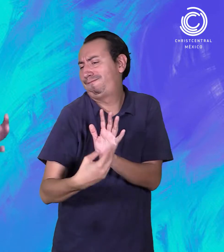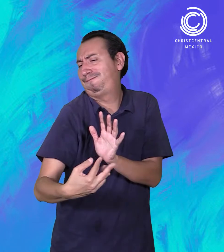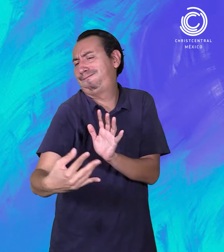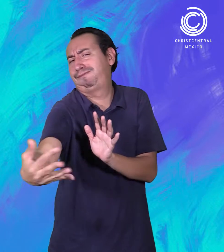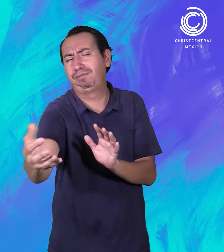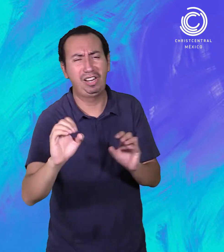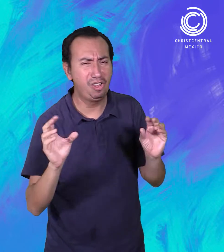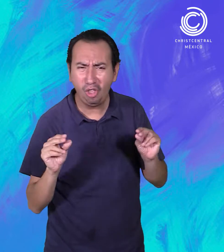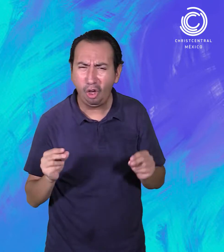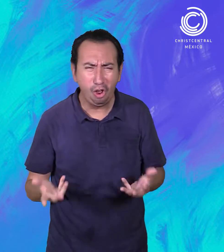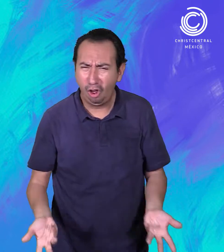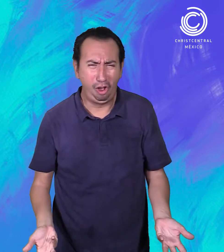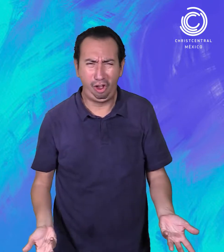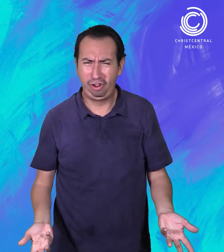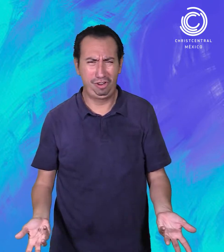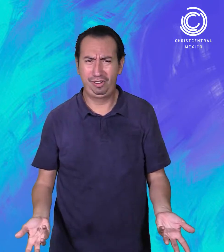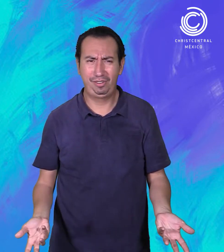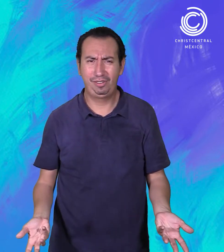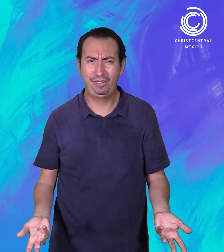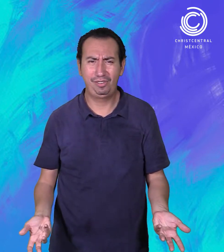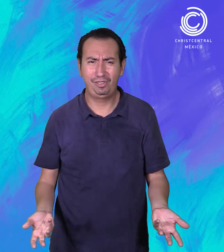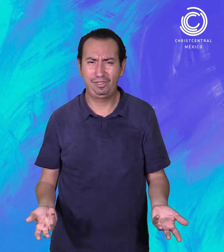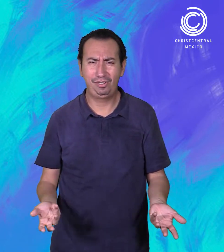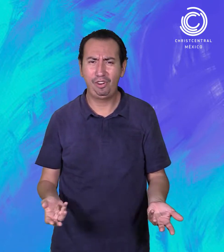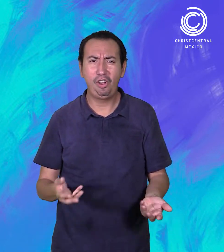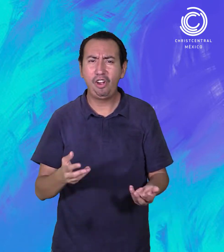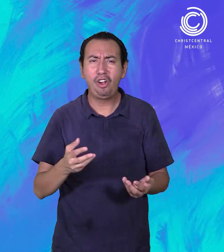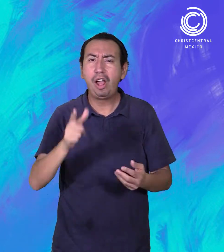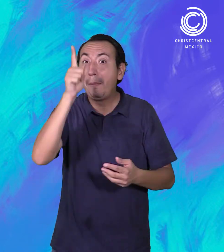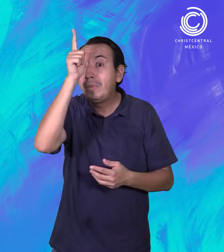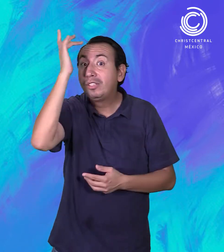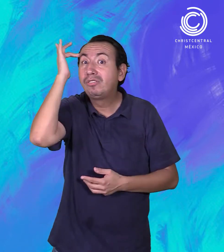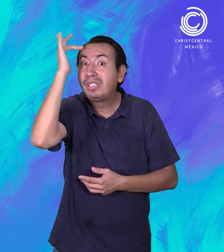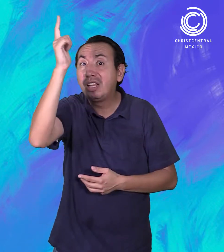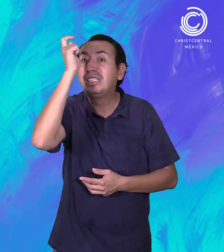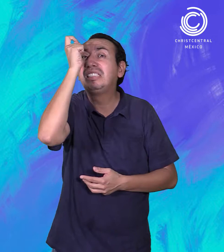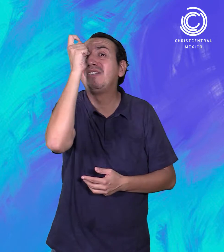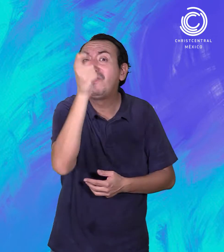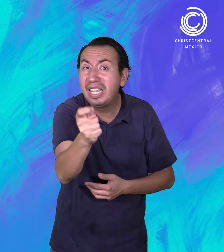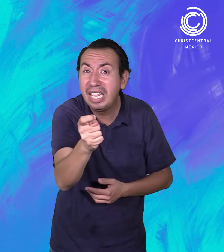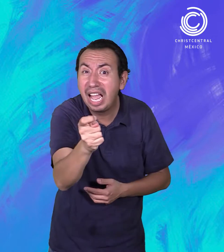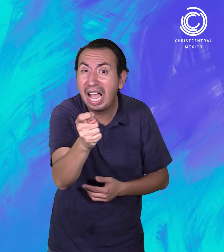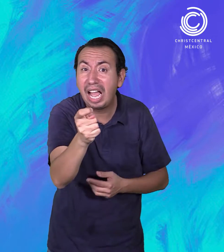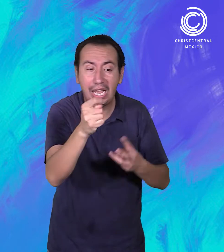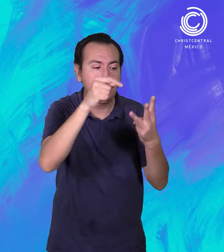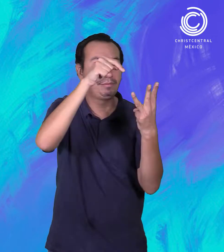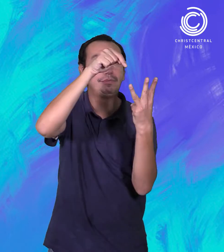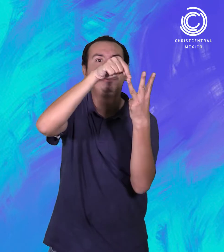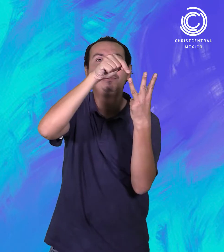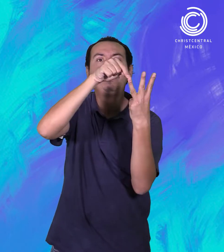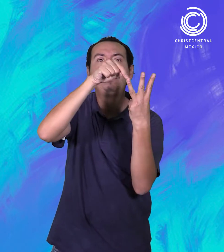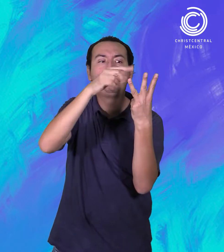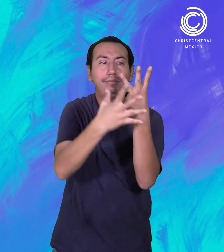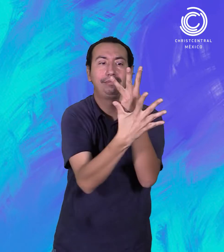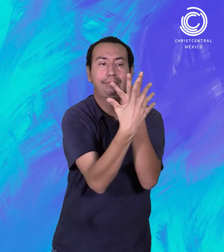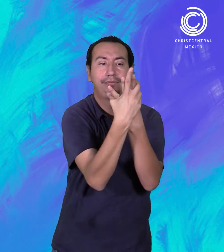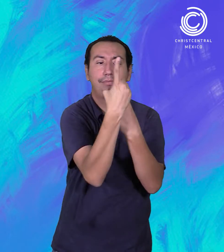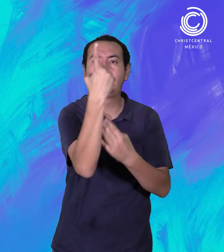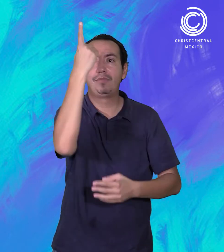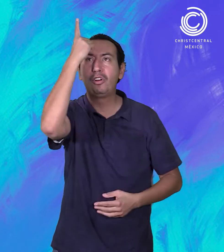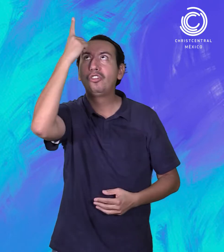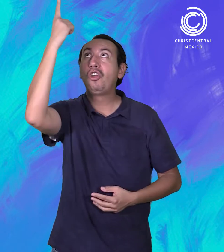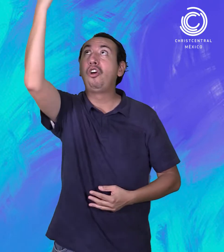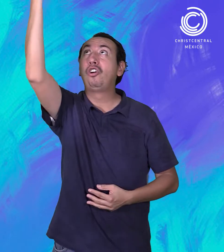personas diferentes. No está hablando de eso Jesús. Está hablando de esta tercera persona de la